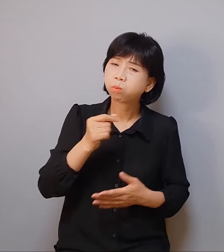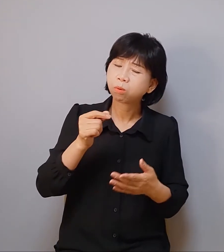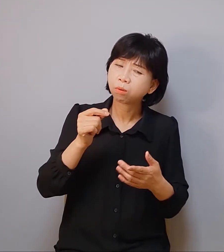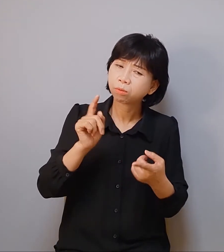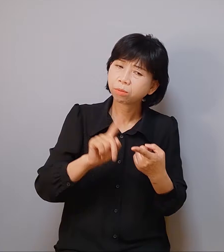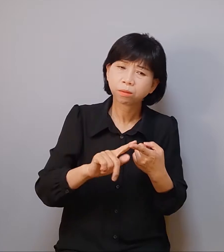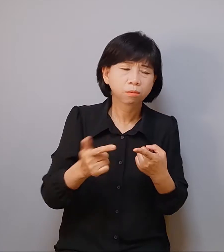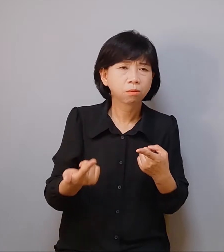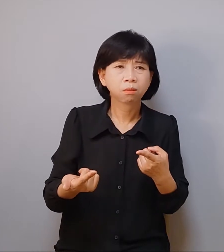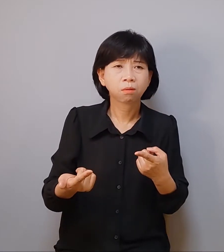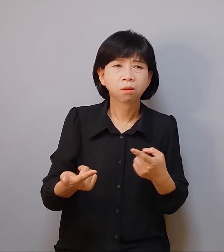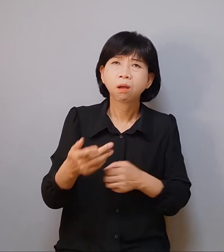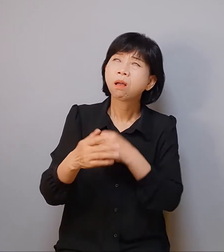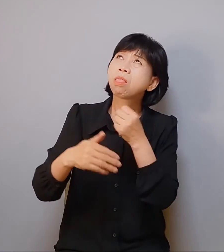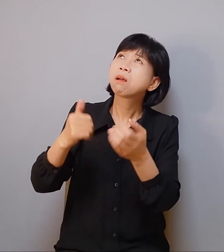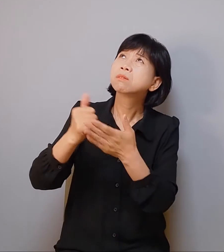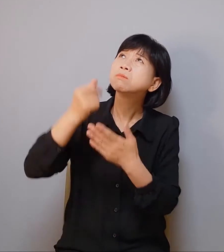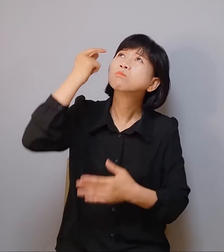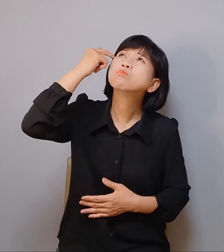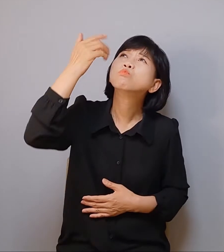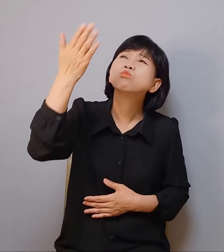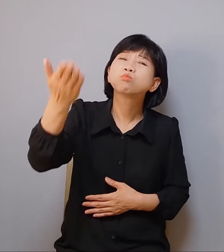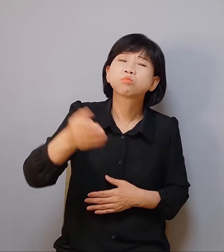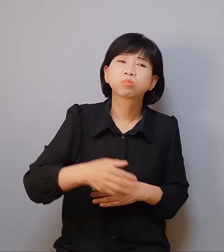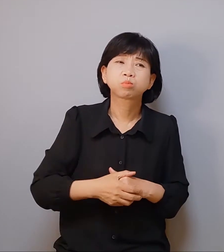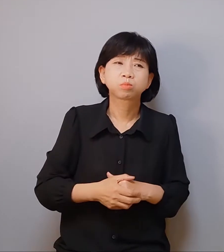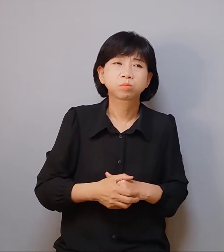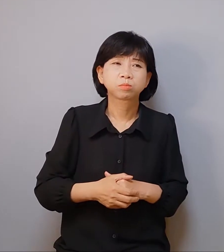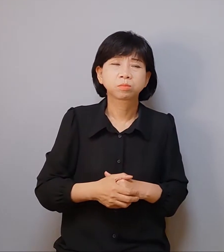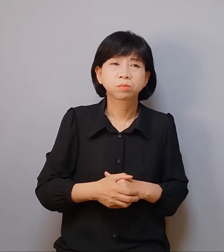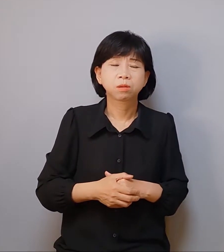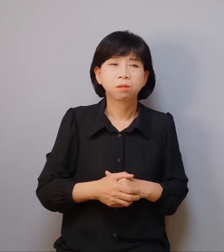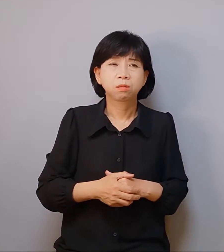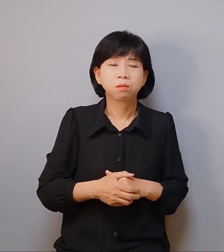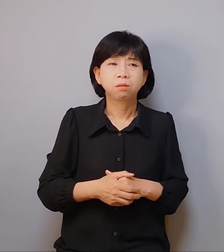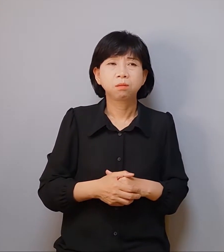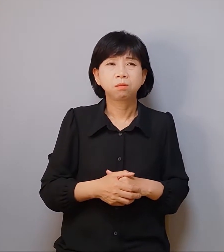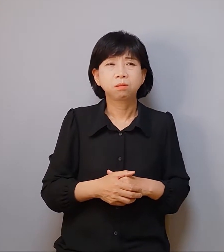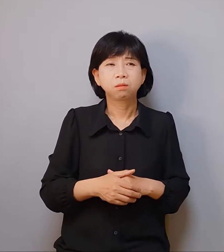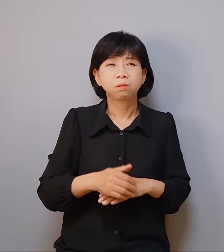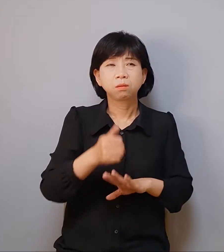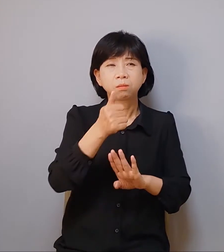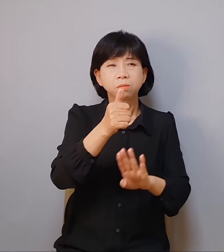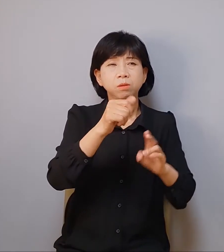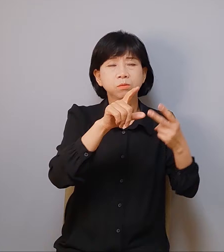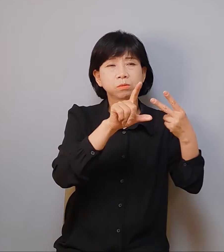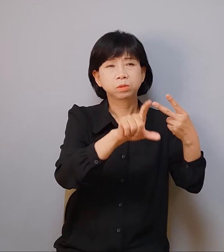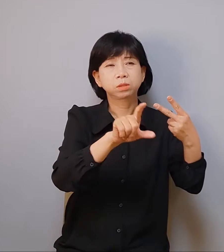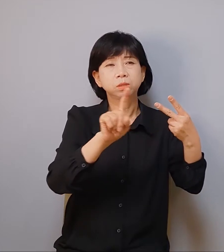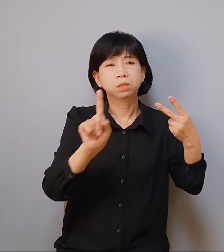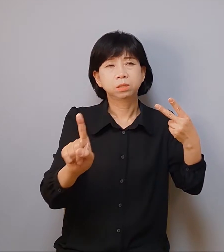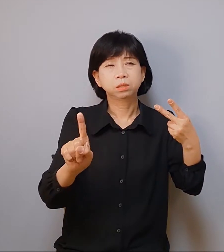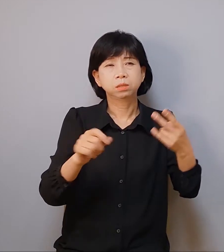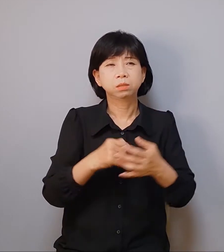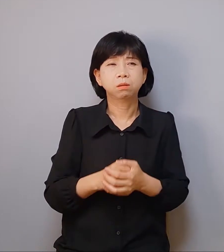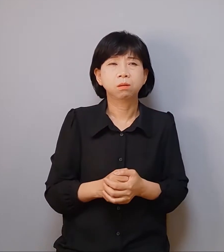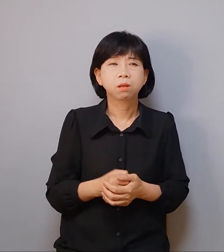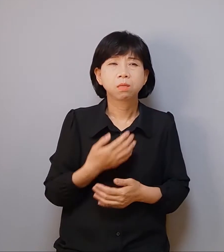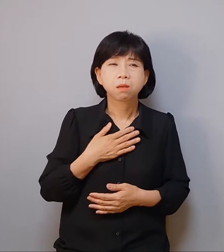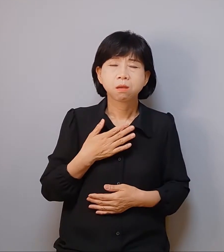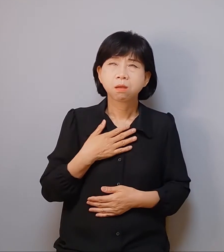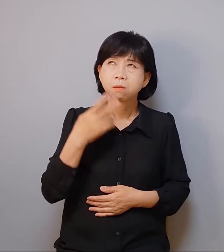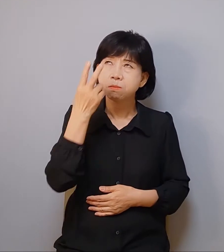거죠. 오늘 1절 다시 한번 볼까요? 내가 내 파수하는 곳에 서며, 내가 내